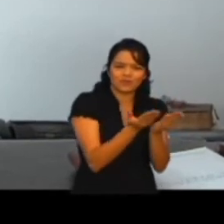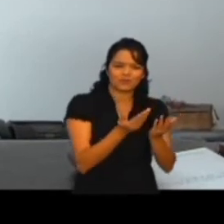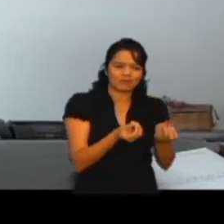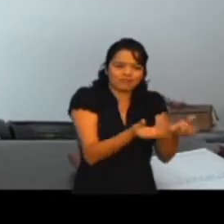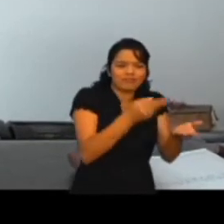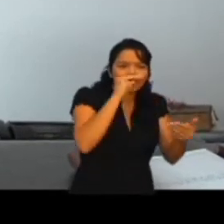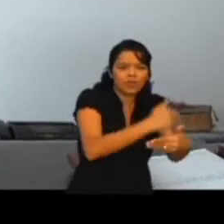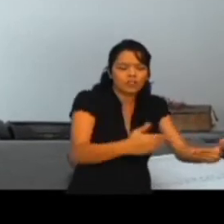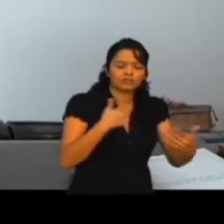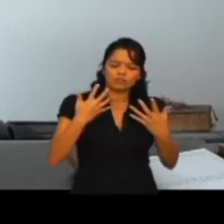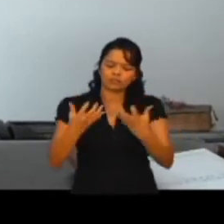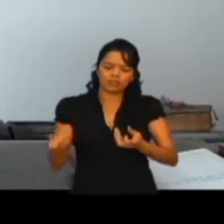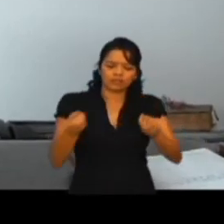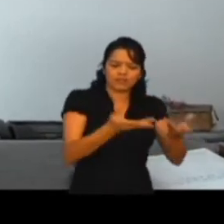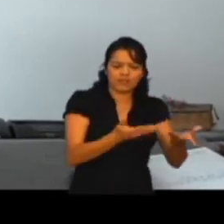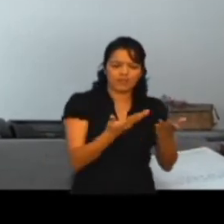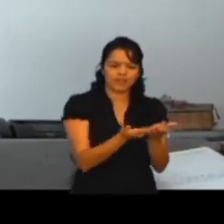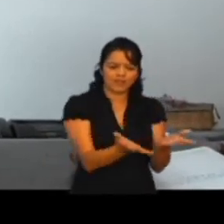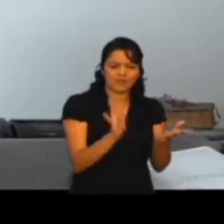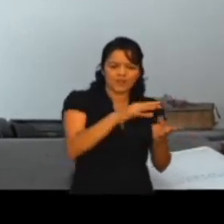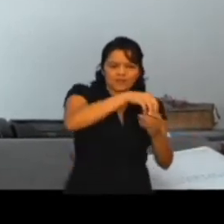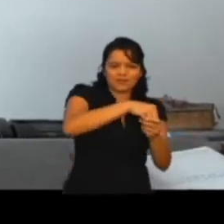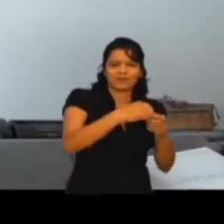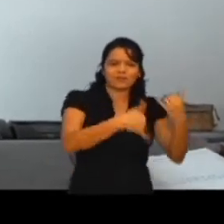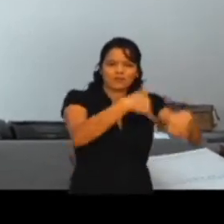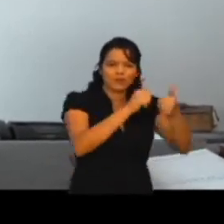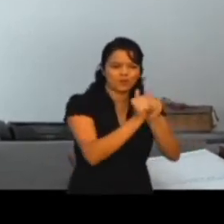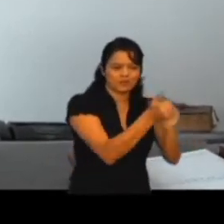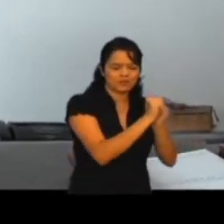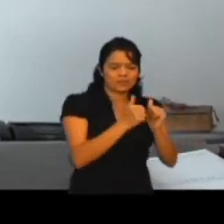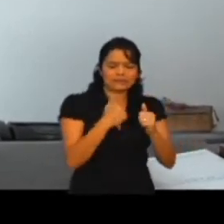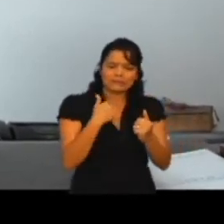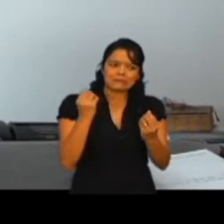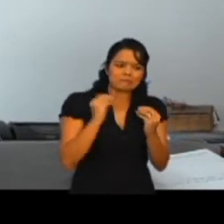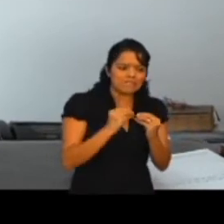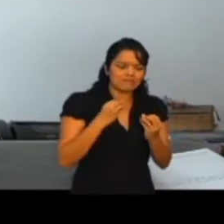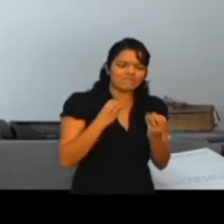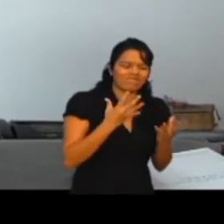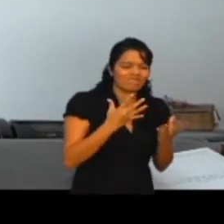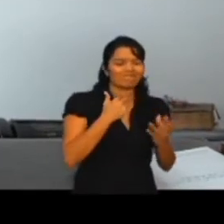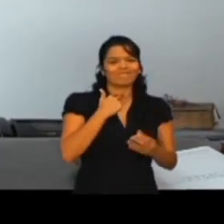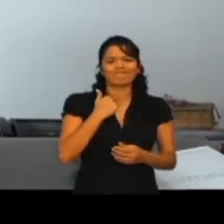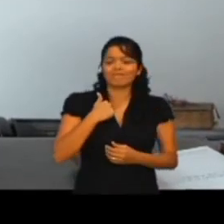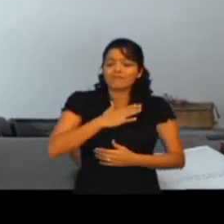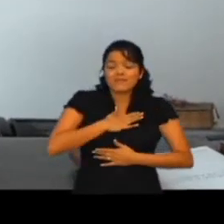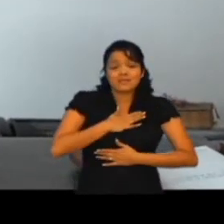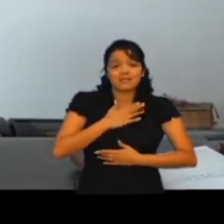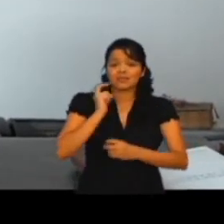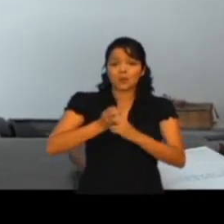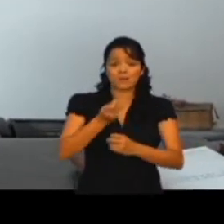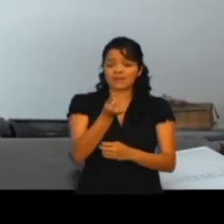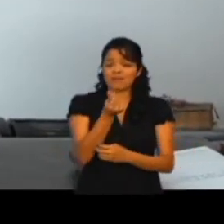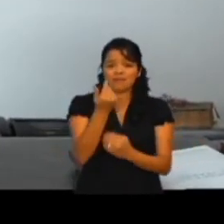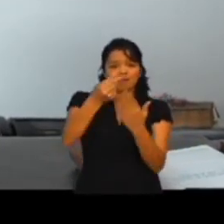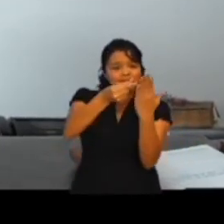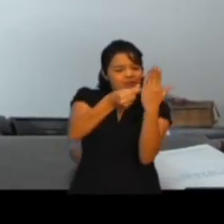para los niños, quiero llevarles unos implementos deportivos y quisiera llevarles muchas cosas más. Mi trabajo es muy